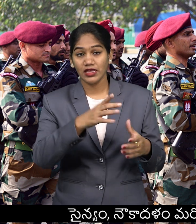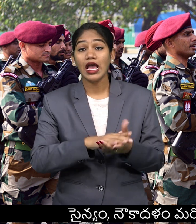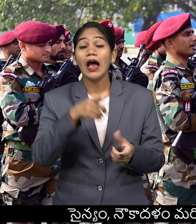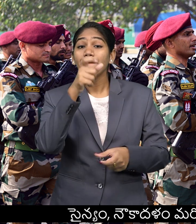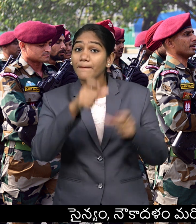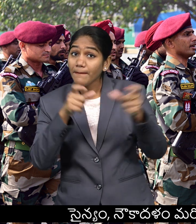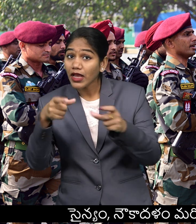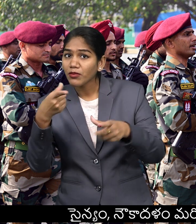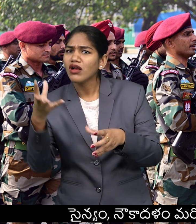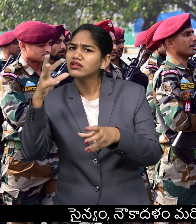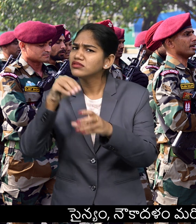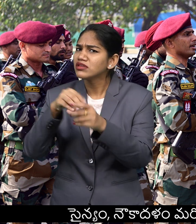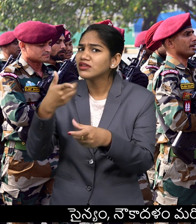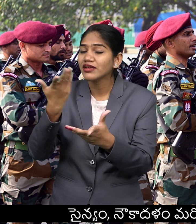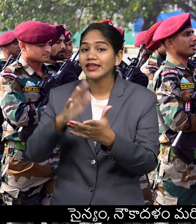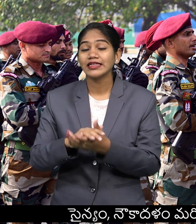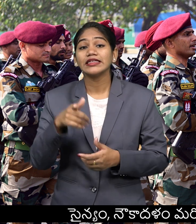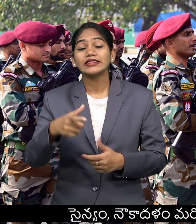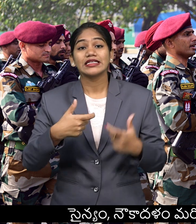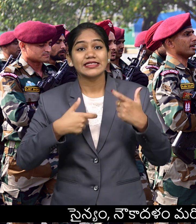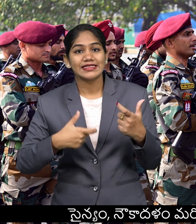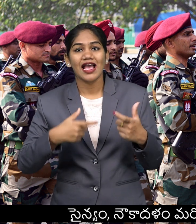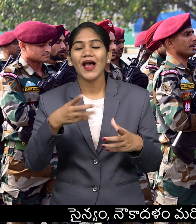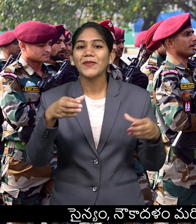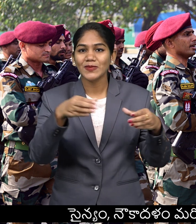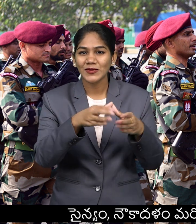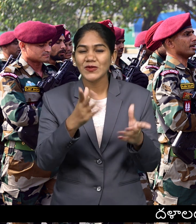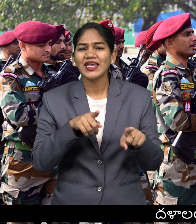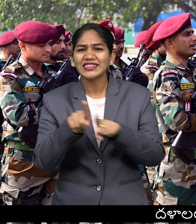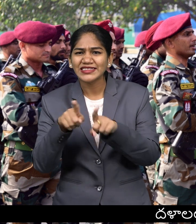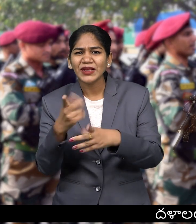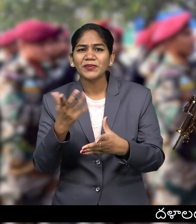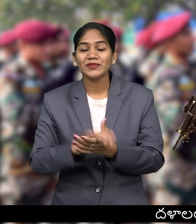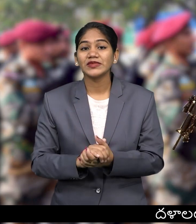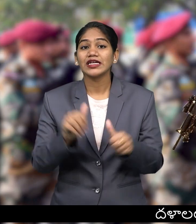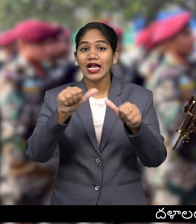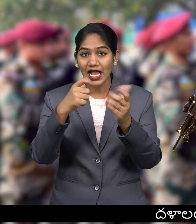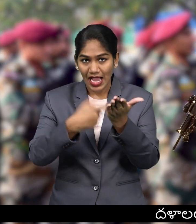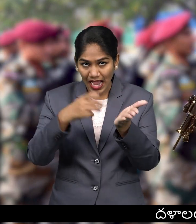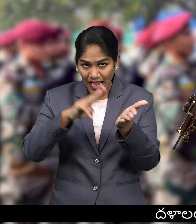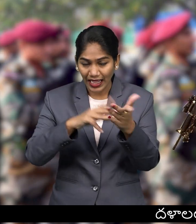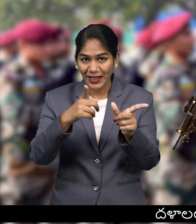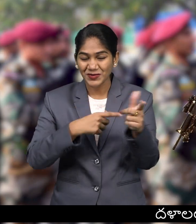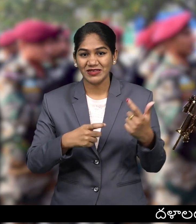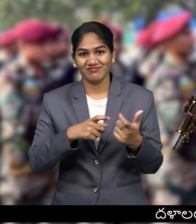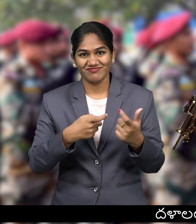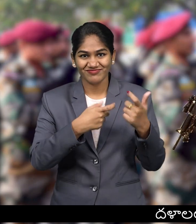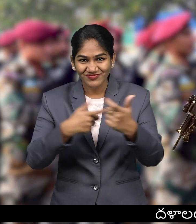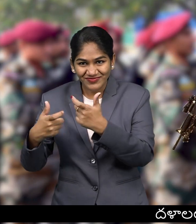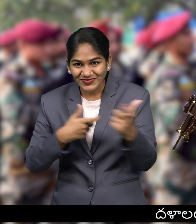సైన్యం, నౌకాదళం మరియు వైమానిక దళం వంటి సాయుధ దళాలలో పాల్గొన్న వ్యక్తులు.